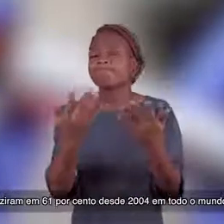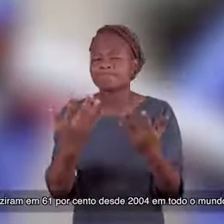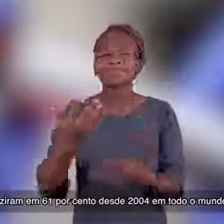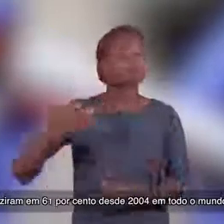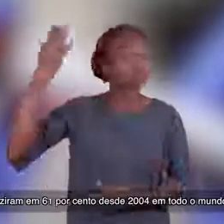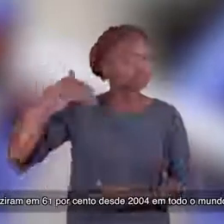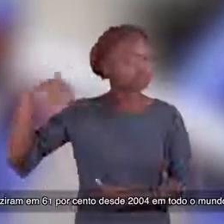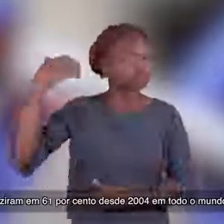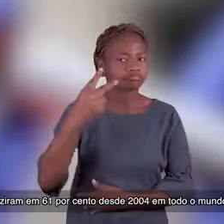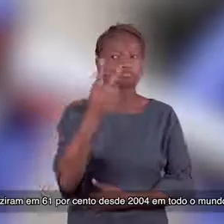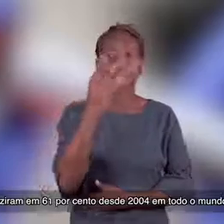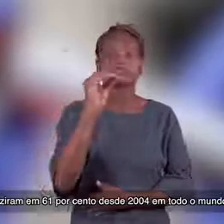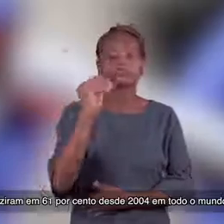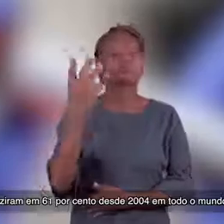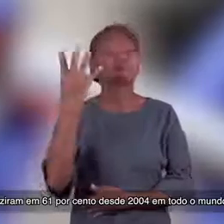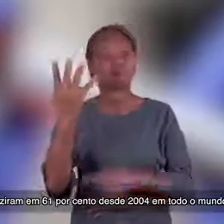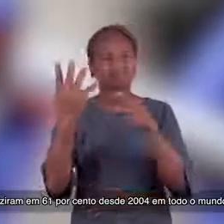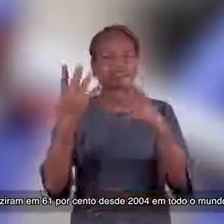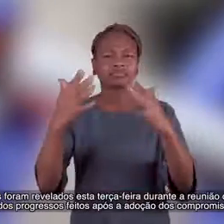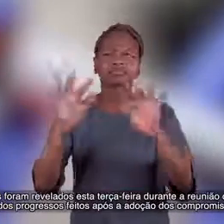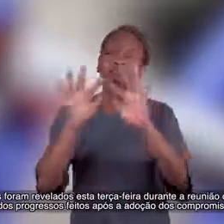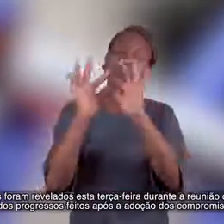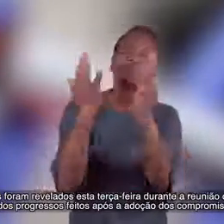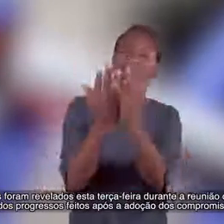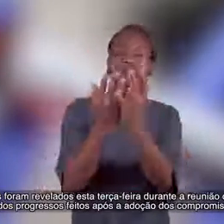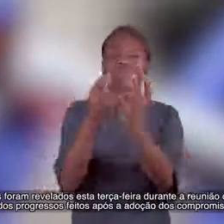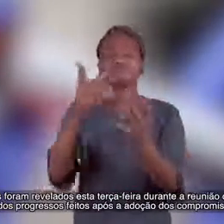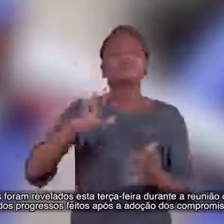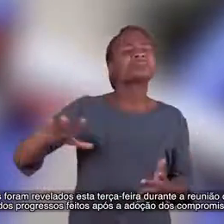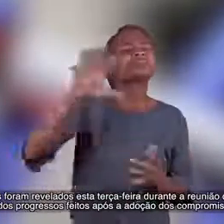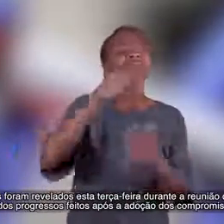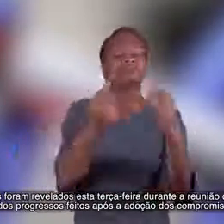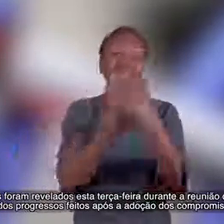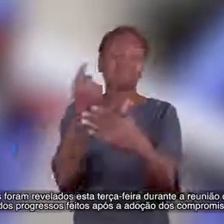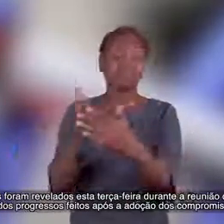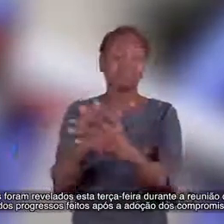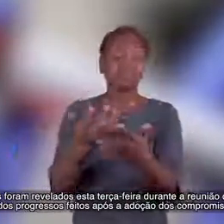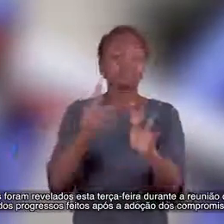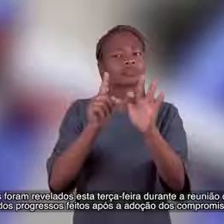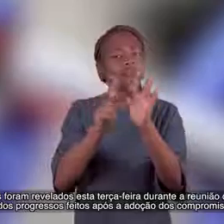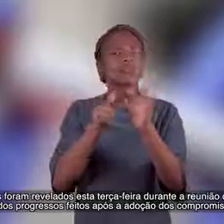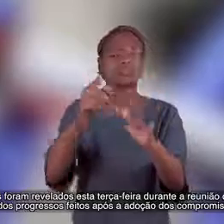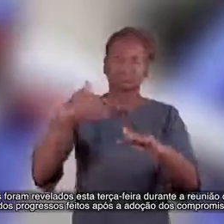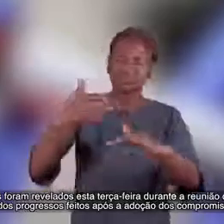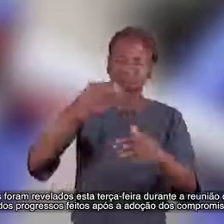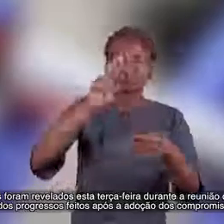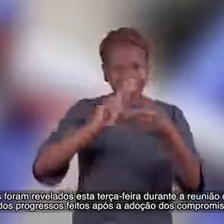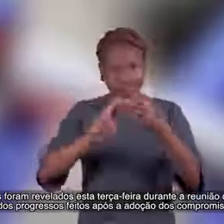desde 2004 em todo o mundo. Os dados foram revelados esta terça-feira durante a reunião de avaliação dos